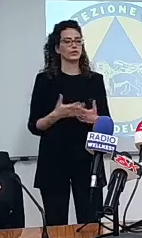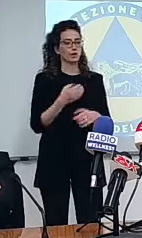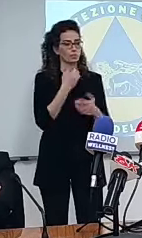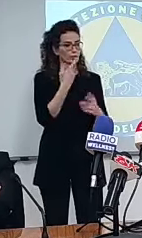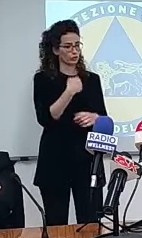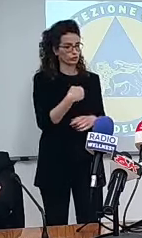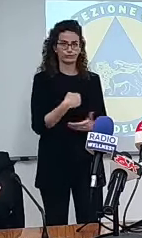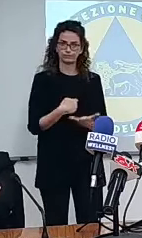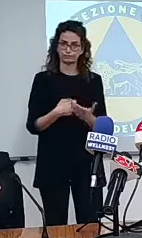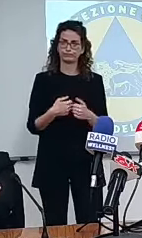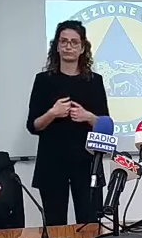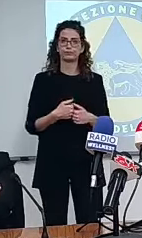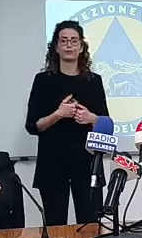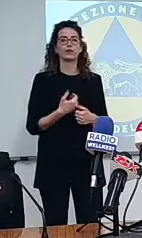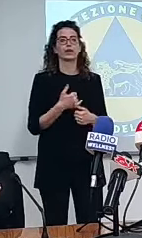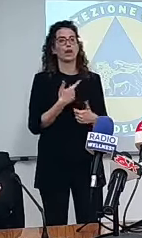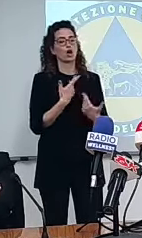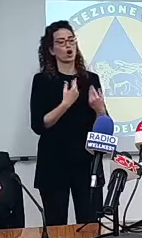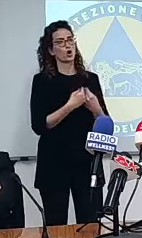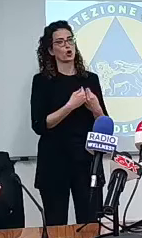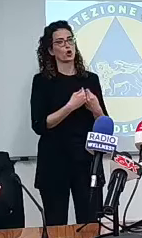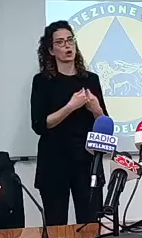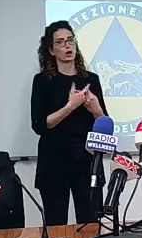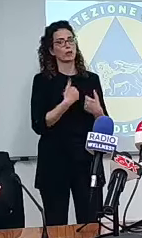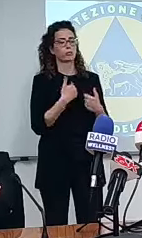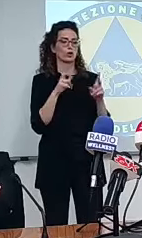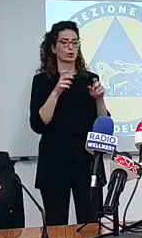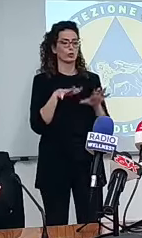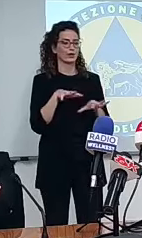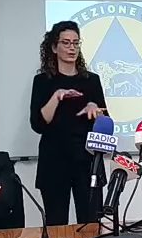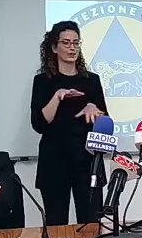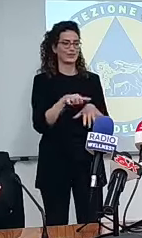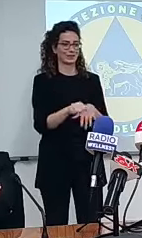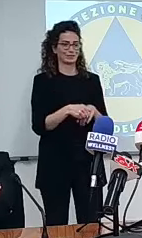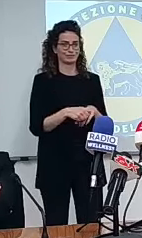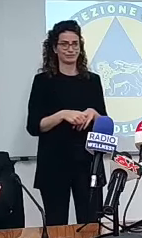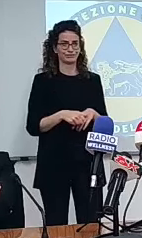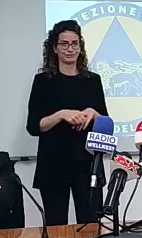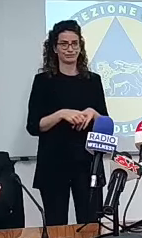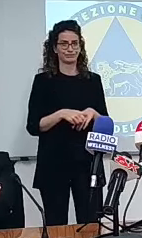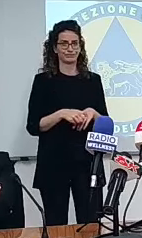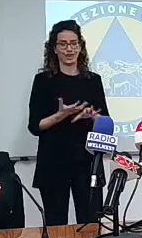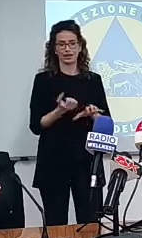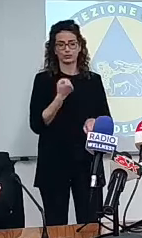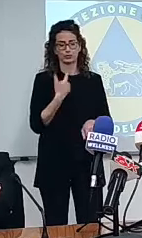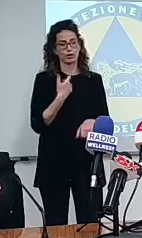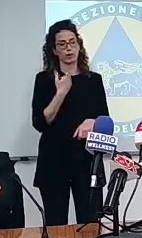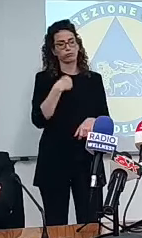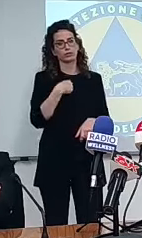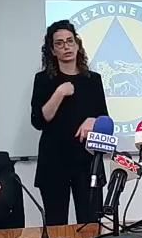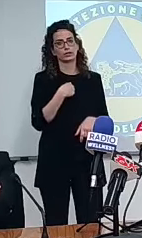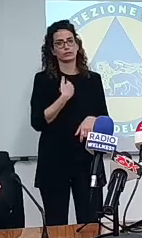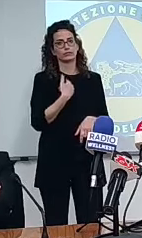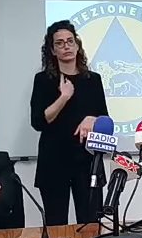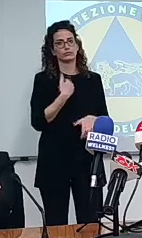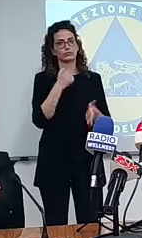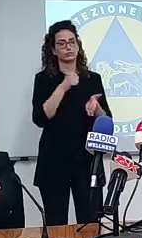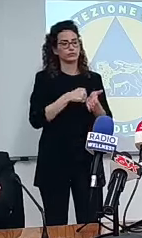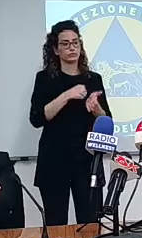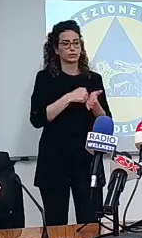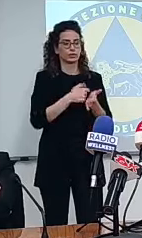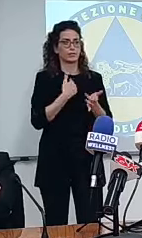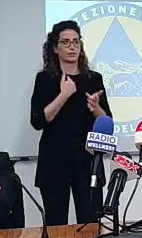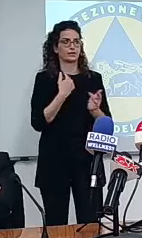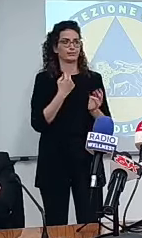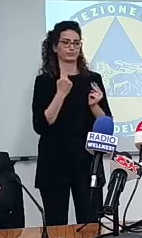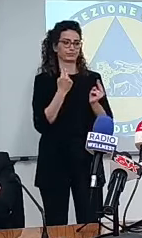Buongiorno Presidente. Buongiorno. Sì, no, la collega ha un po' anticipato il tema. Anch'io insisto, non vorrei appunto sembrare irriverente, ma